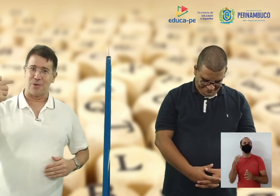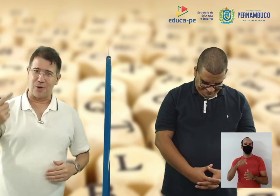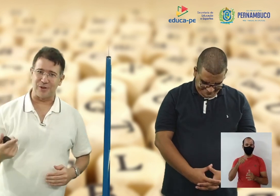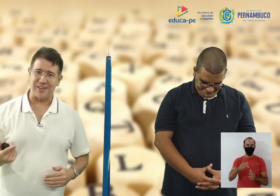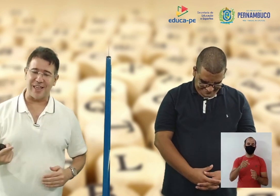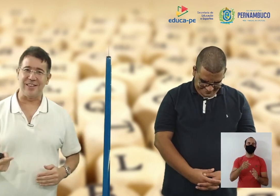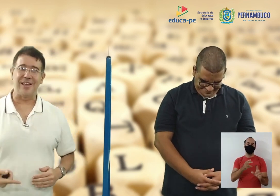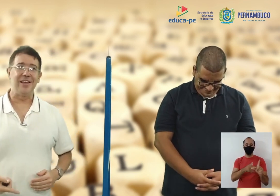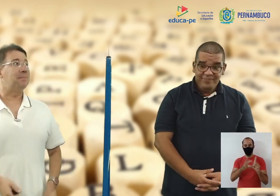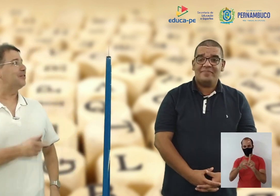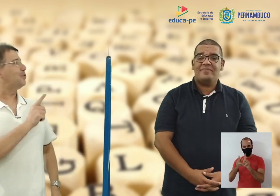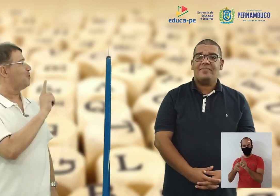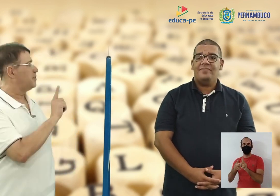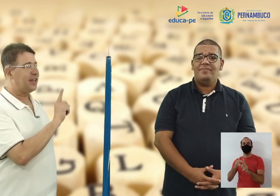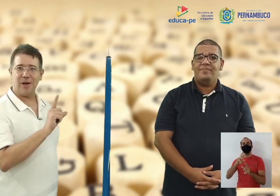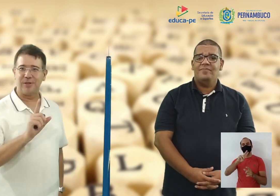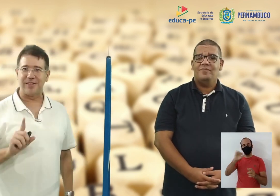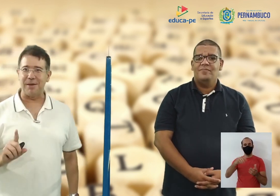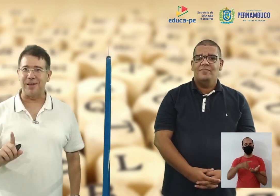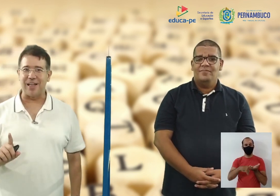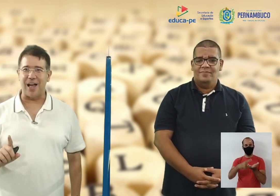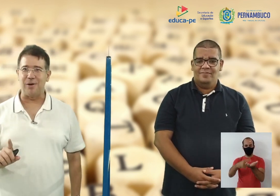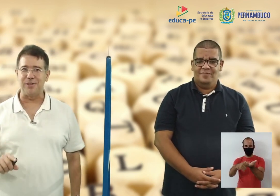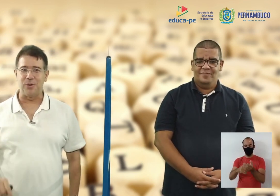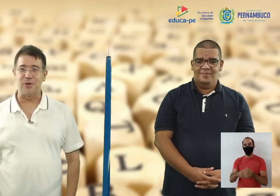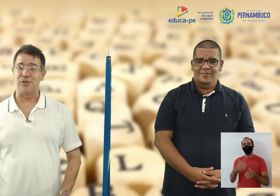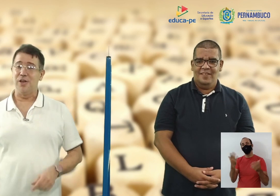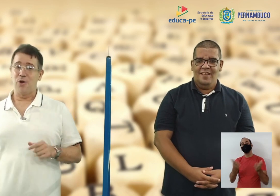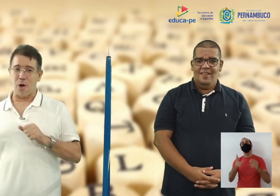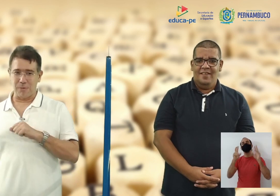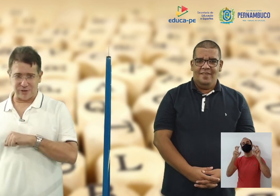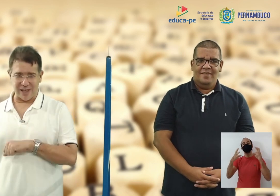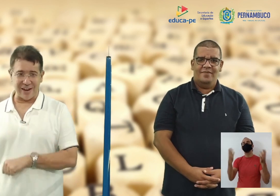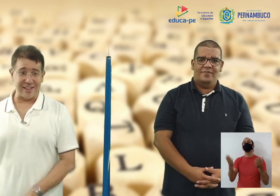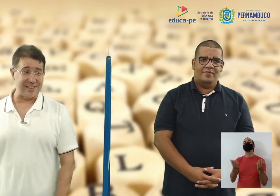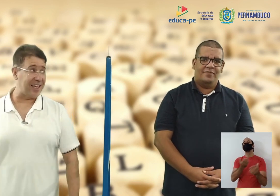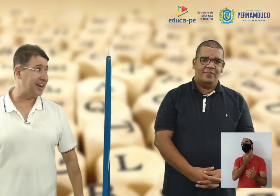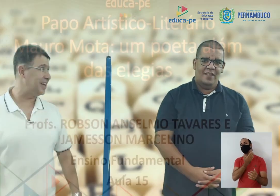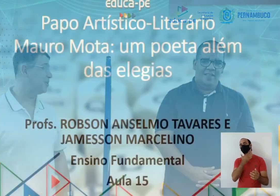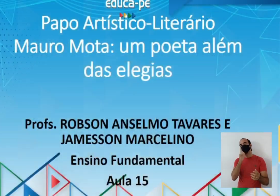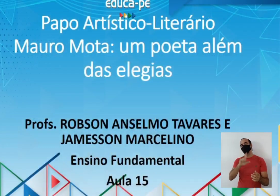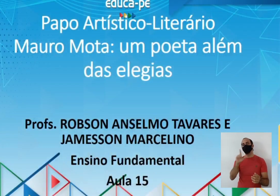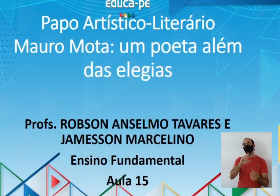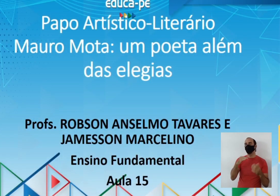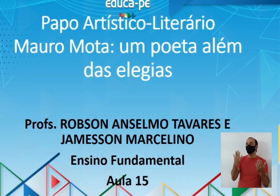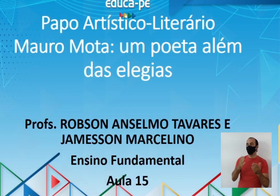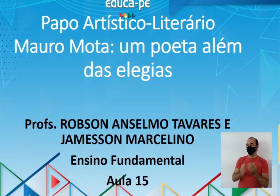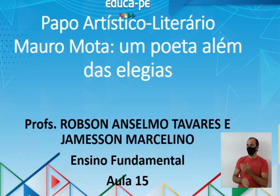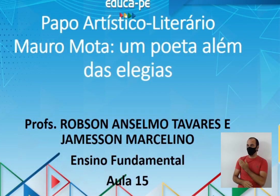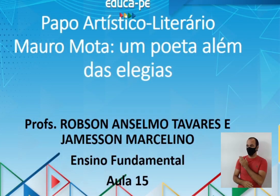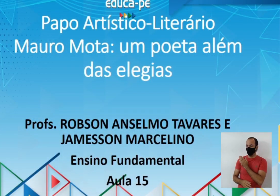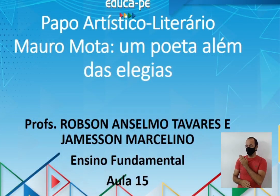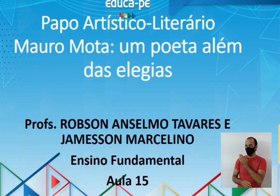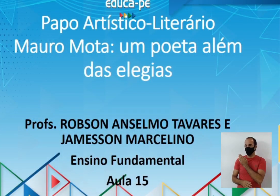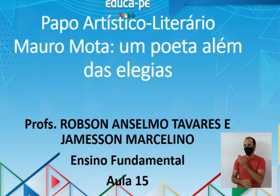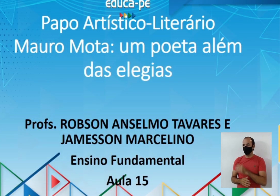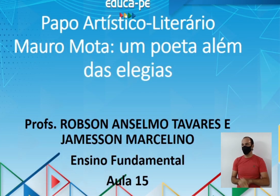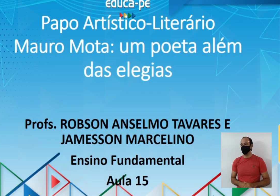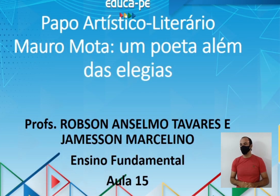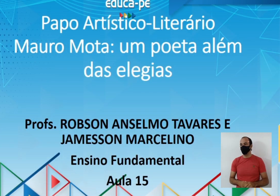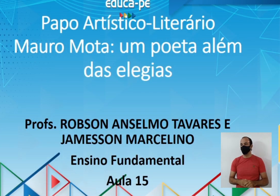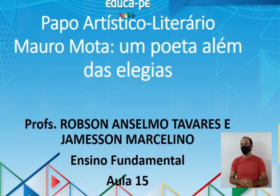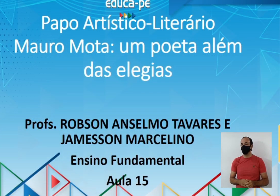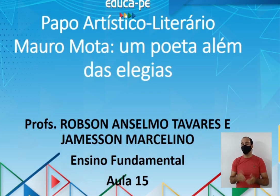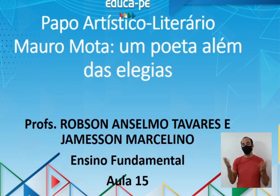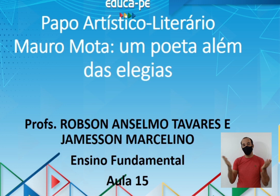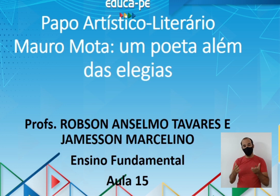virá em outros ainda. Mas qual será o tema da aula de hoje? Como está na tela, nós temos aqui... Qual o tema, professor? Vamos